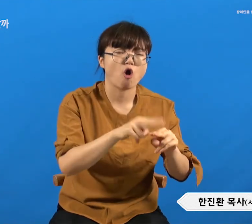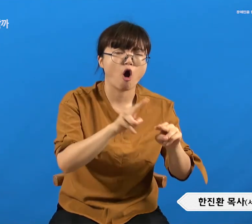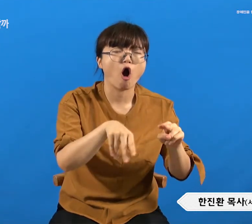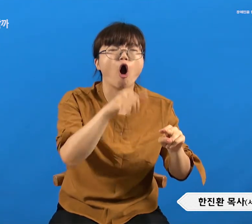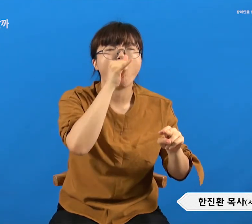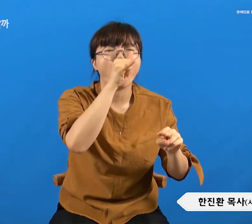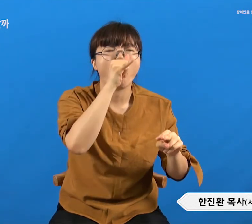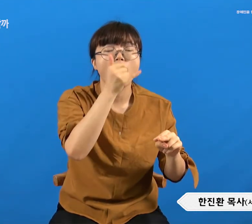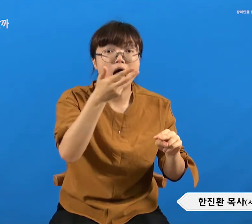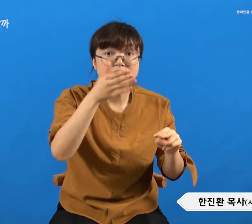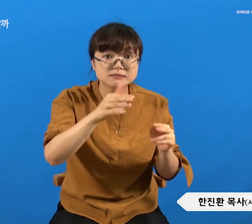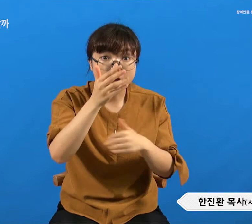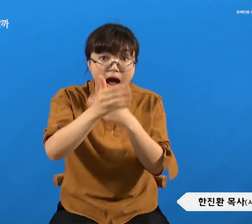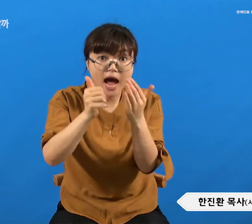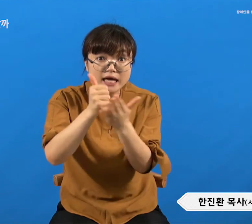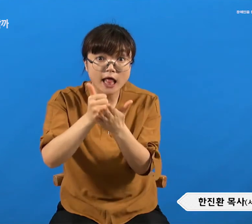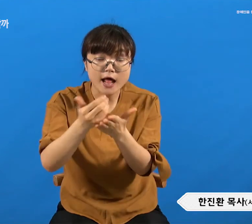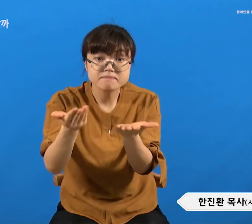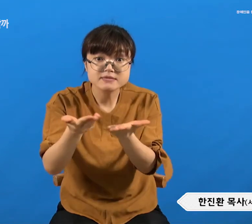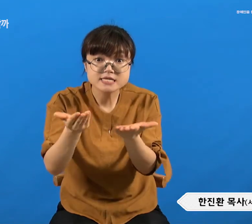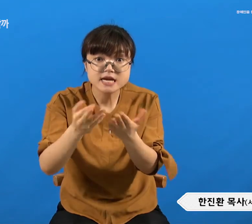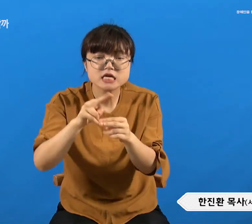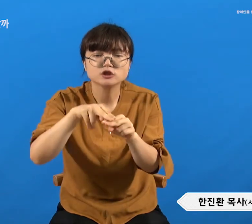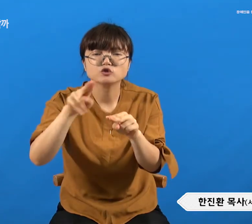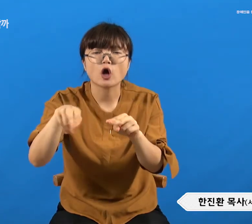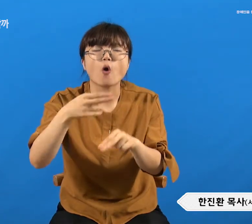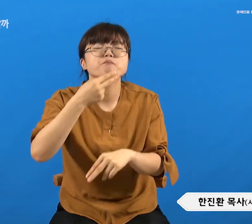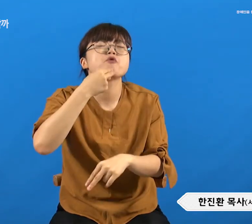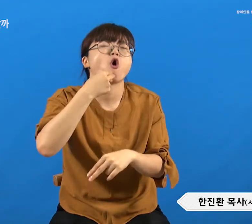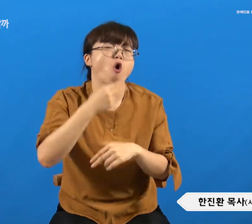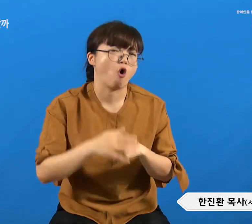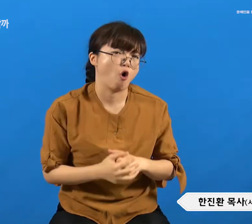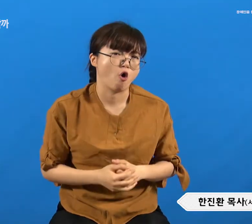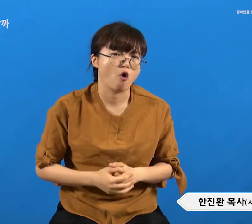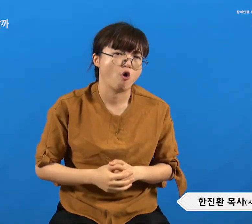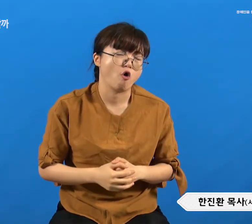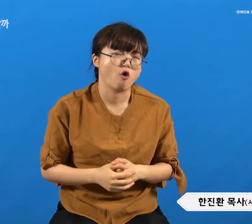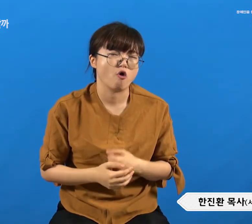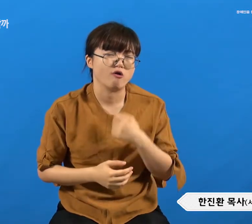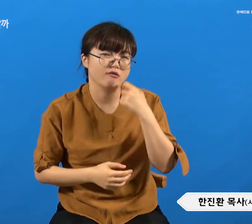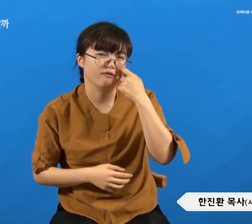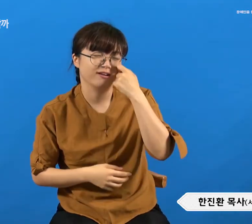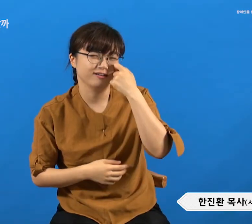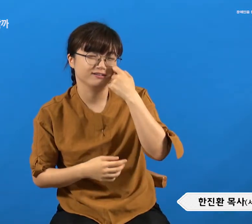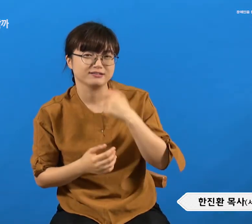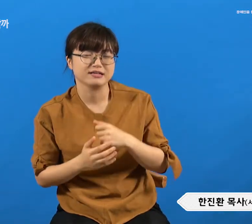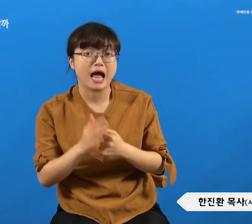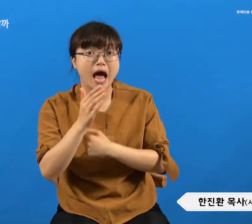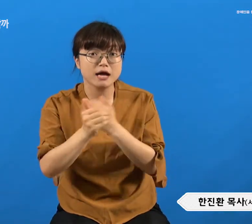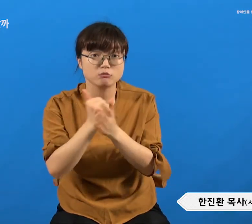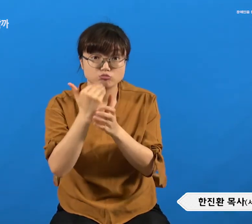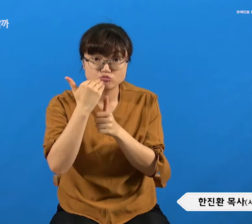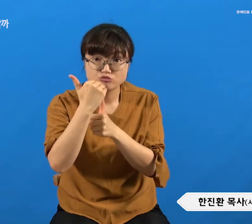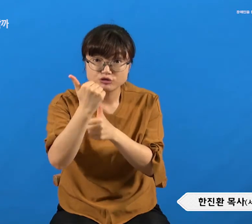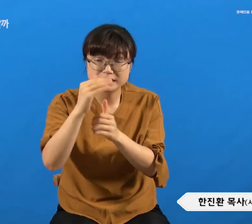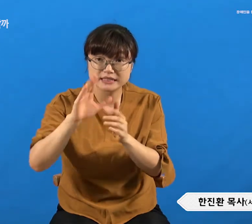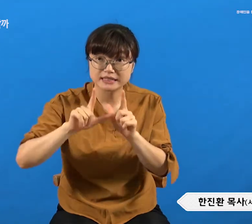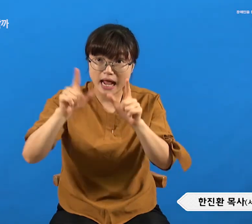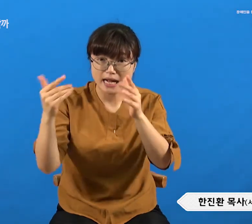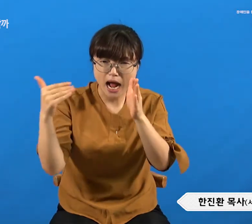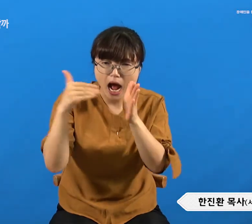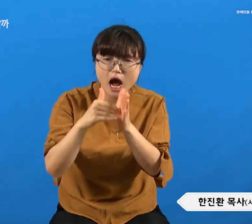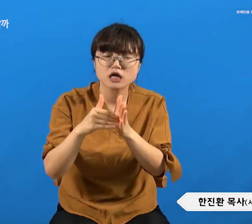직업에는 은퇴라는 것이 있을지 모르지만은 하나님이 부르신 사명의 길에는 하나님 앞에 서는